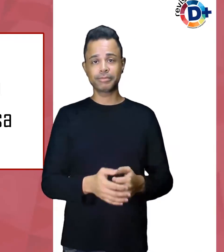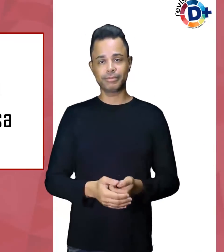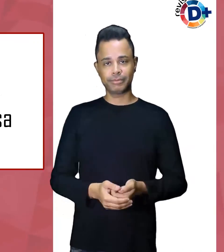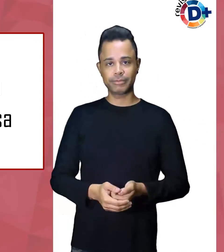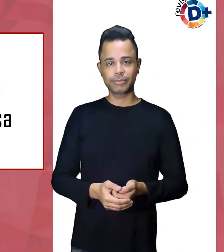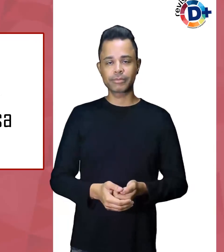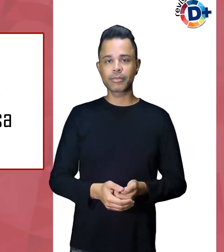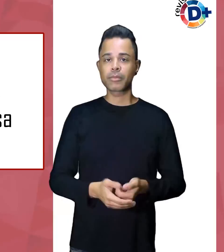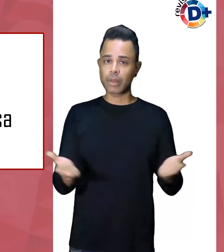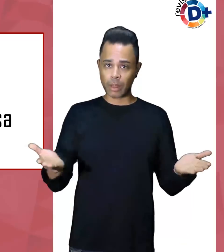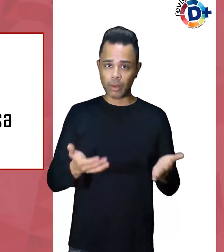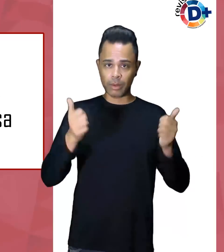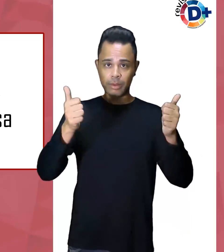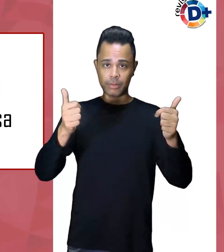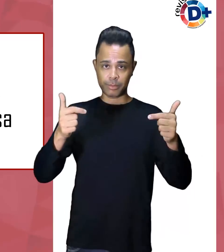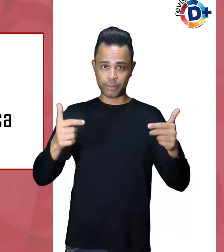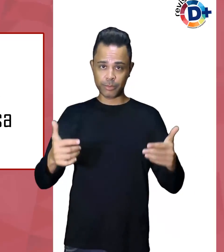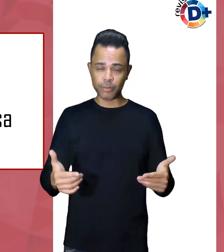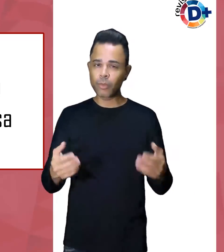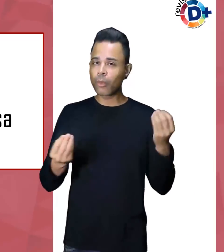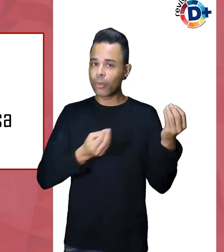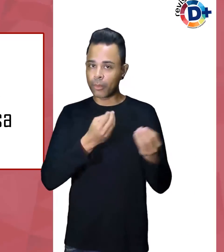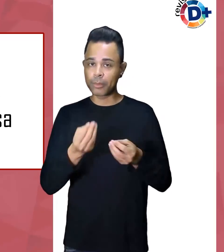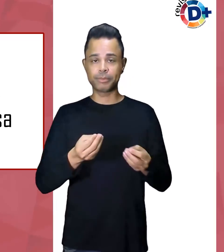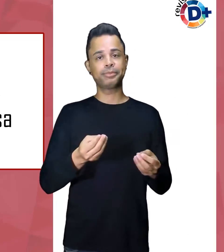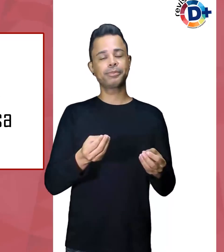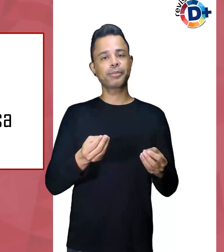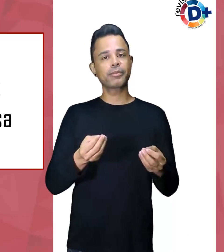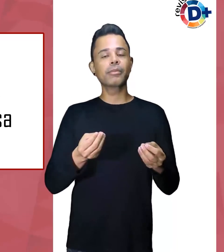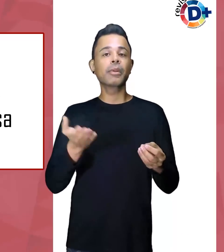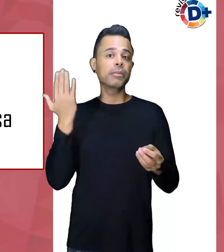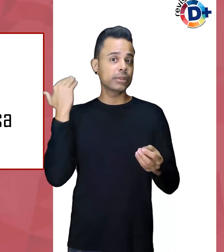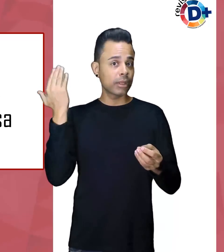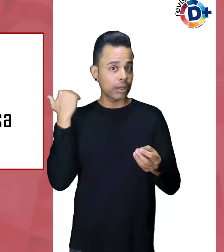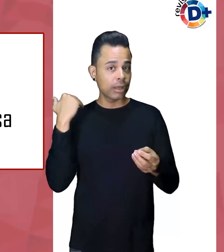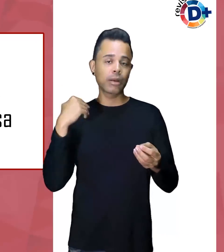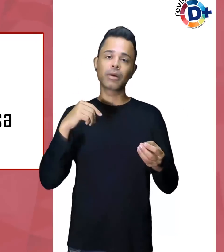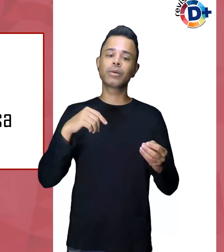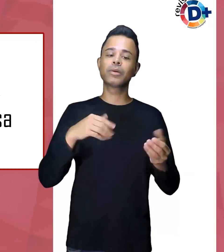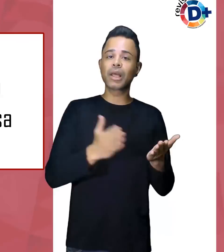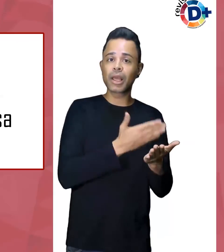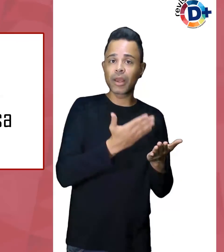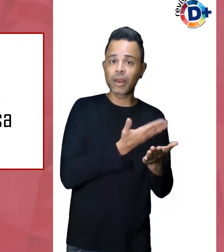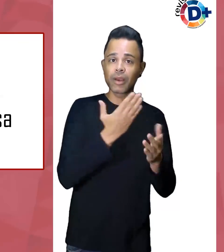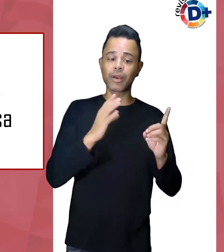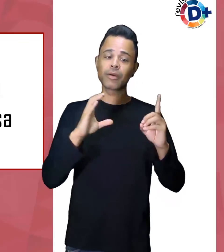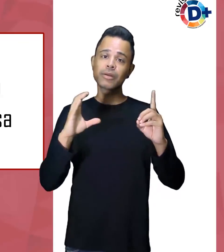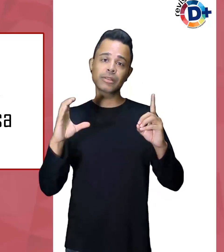Primeiramente, precisamos compreender que o panorama adotado neste artigo sobre os aspectos referentes ao tempo escolar